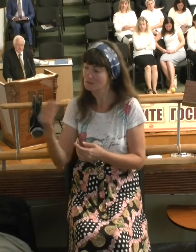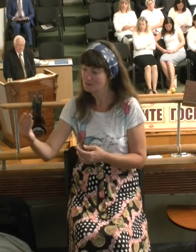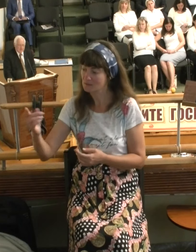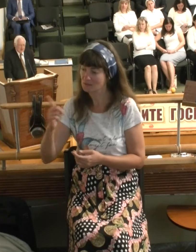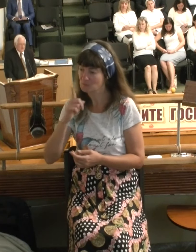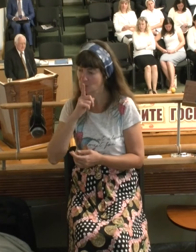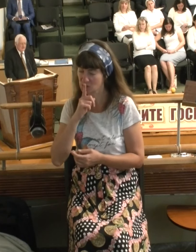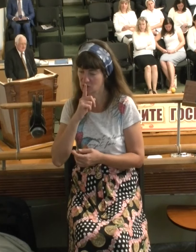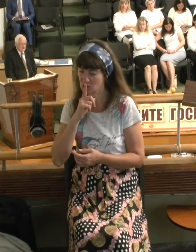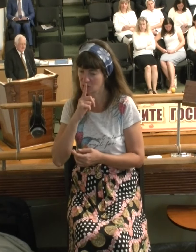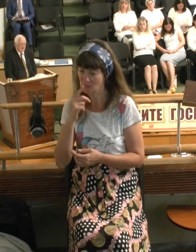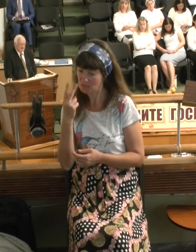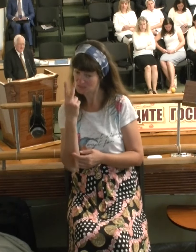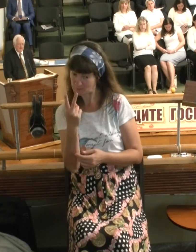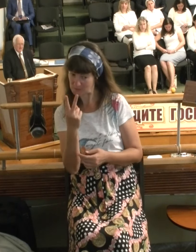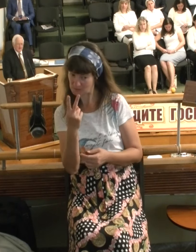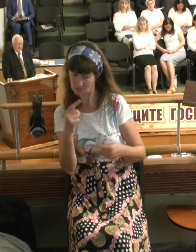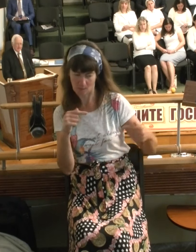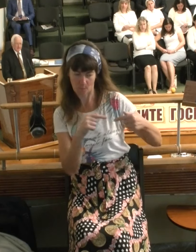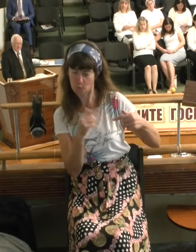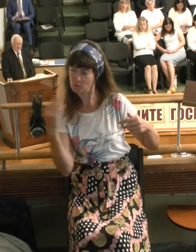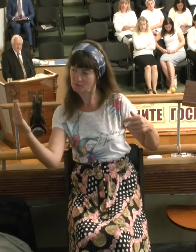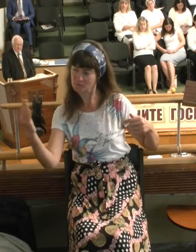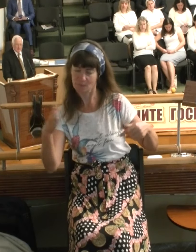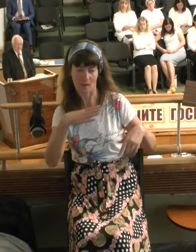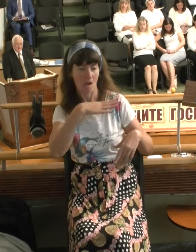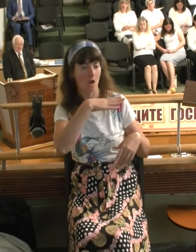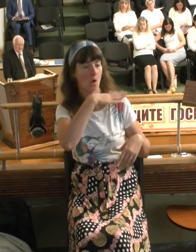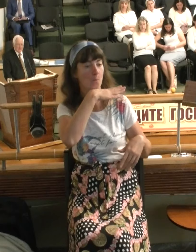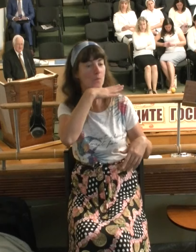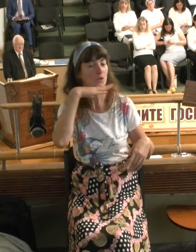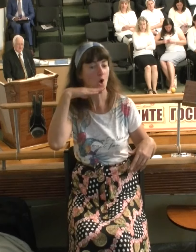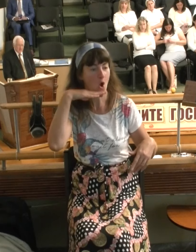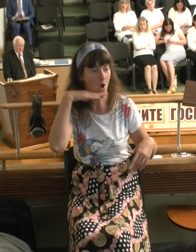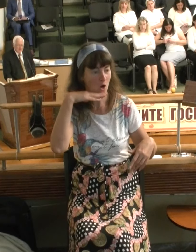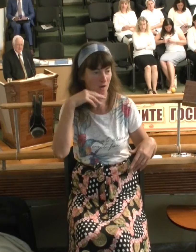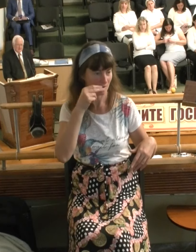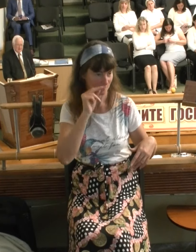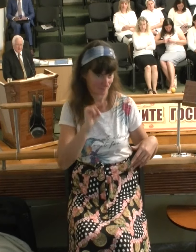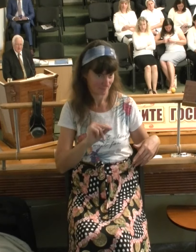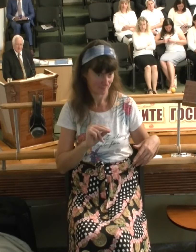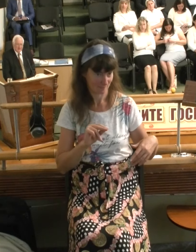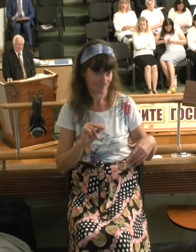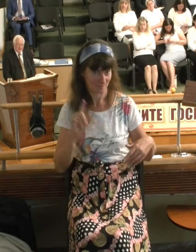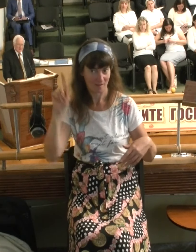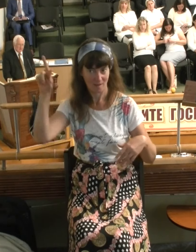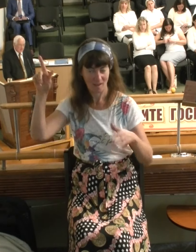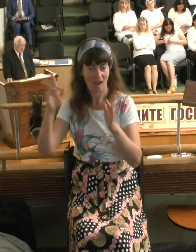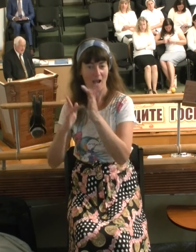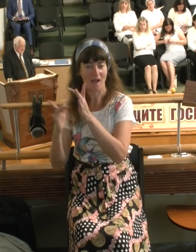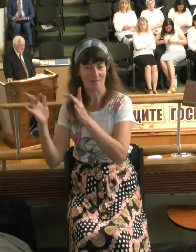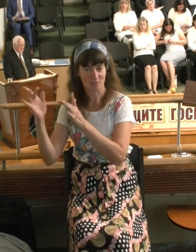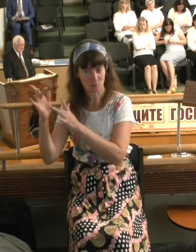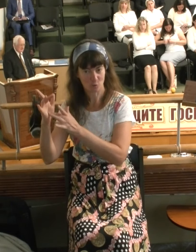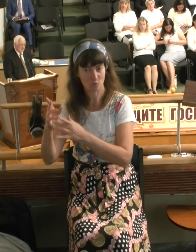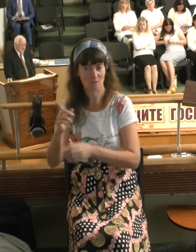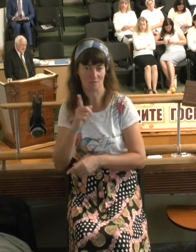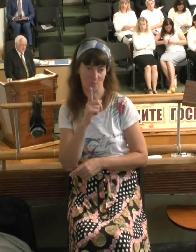много против тебя обвинений. Но Иисус и на это ничего не отвечал. Так что